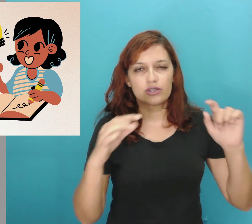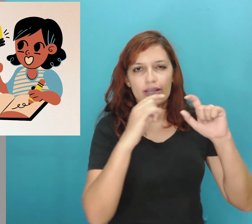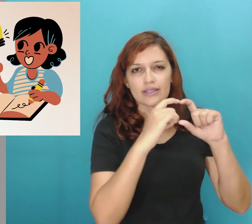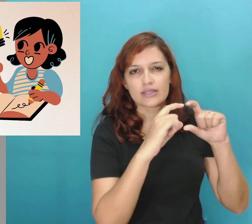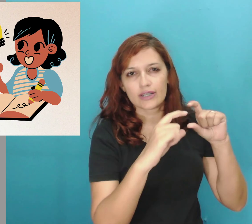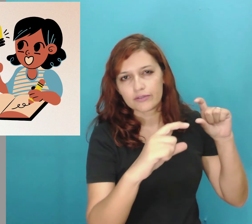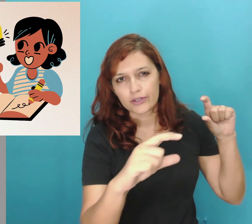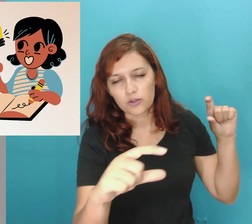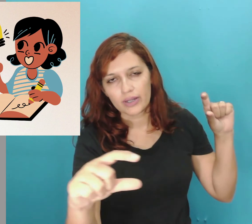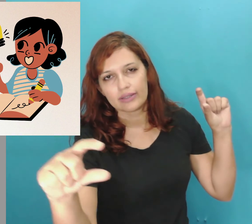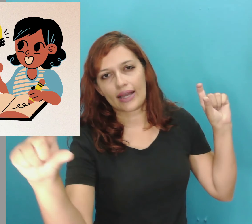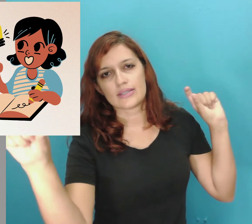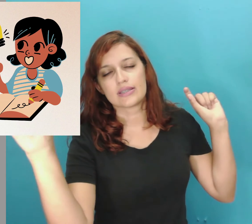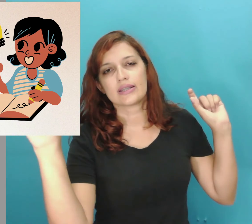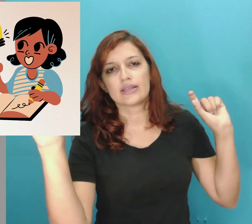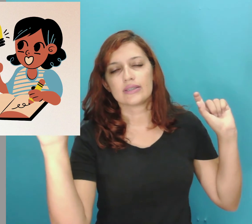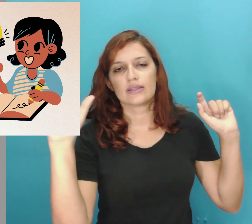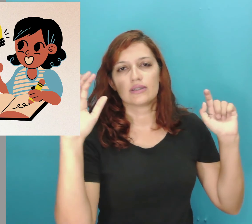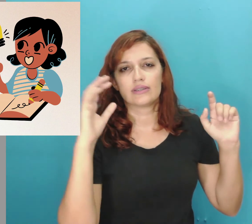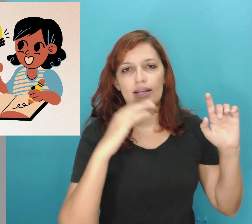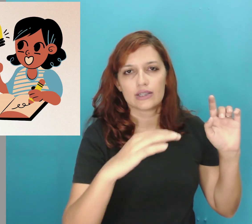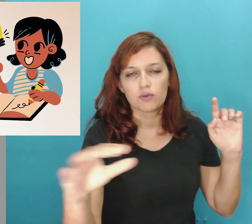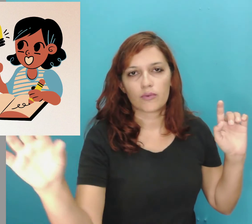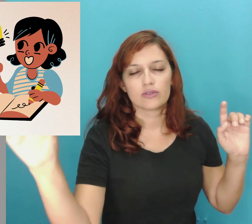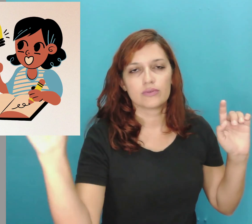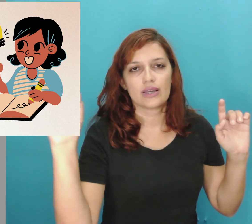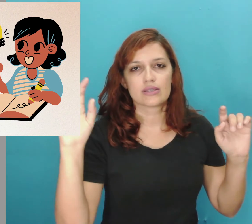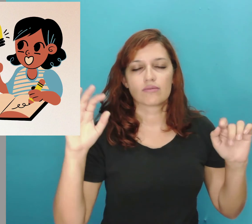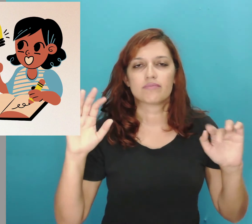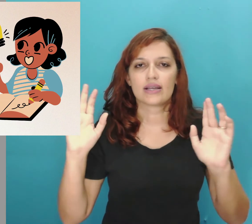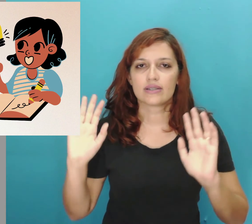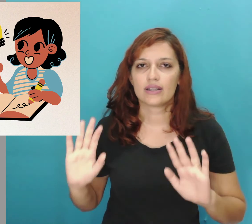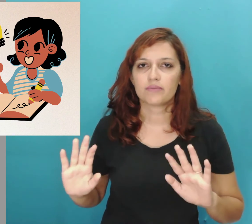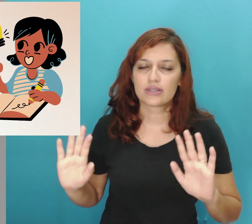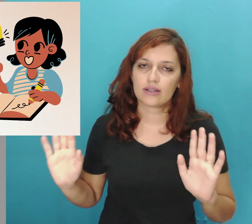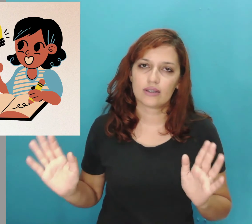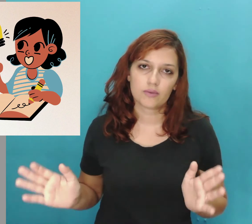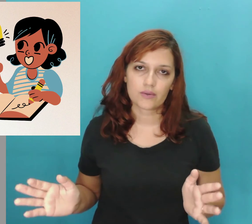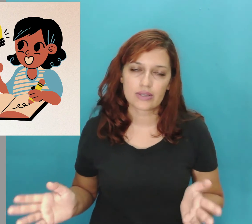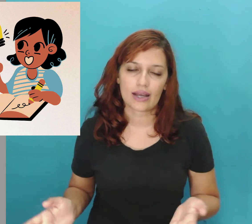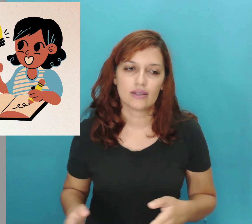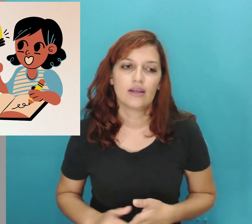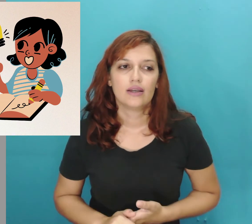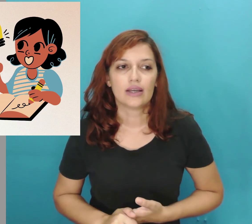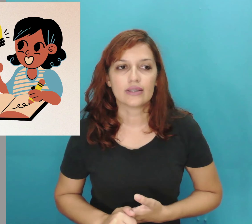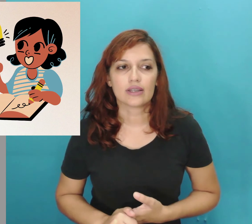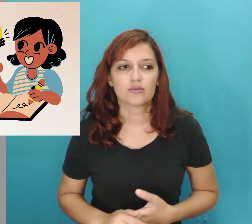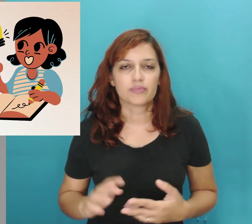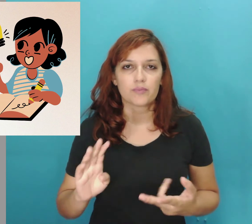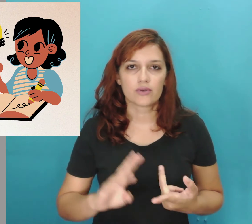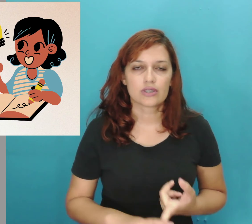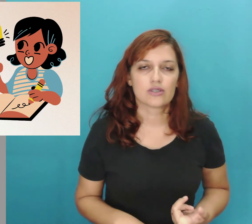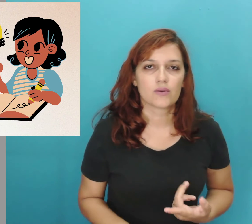quer descrever como ela está escrita na língua portuguesa, mas na Libras ela não é usada. Então,